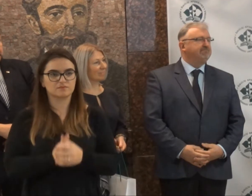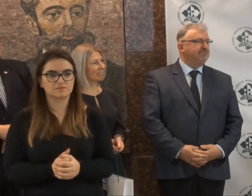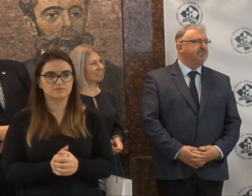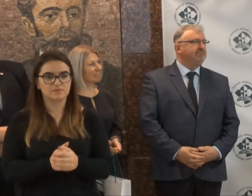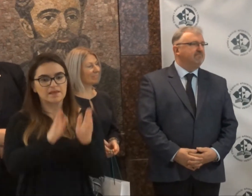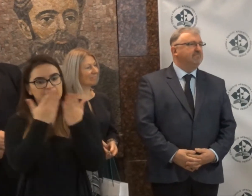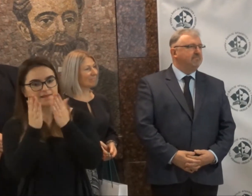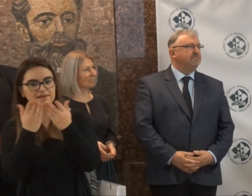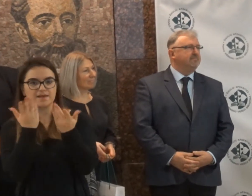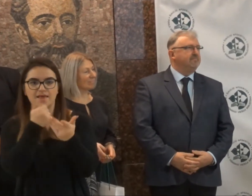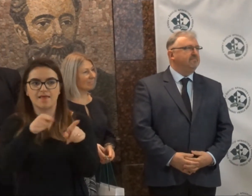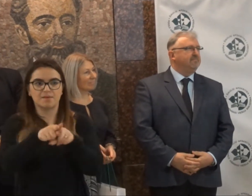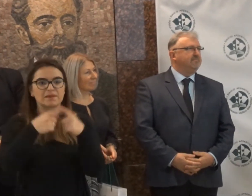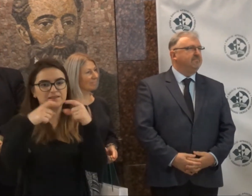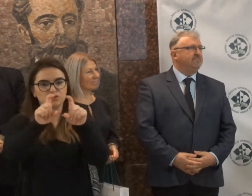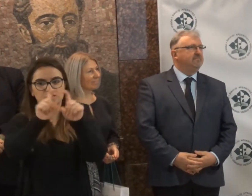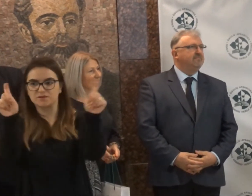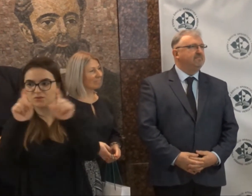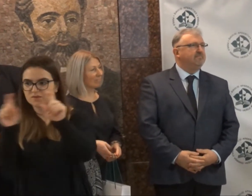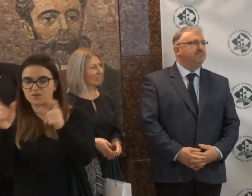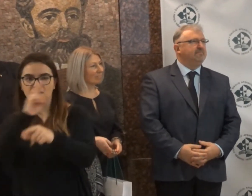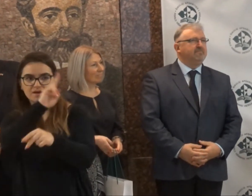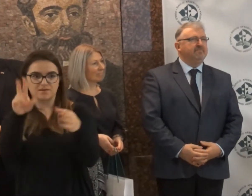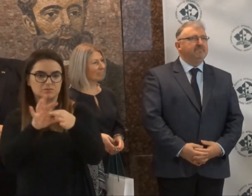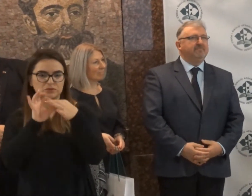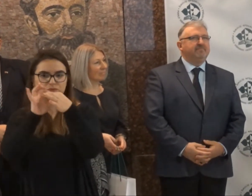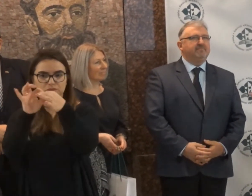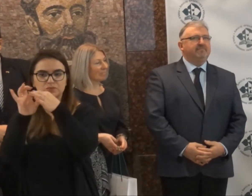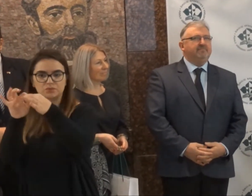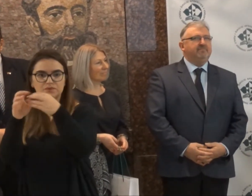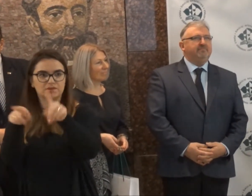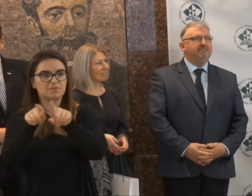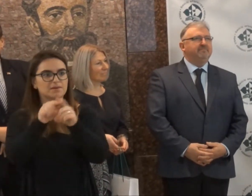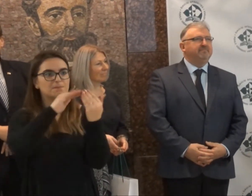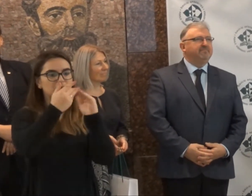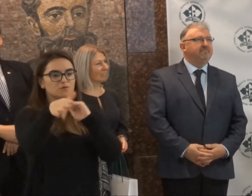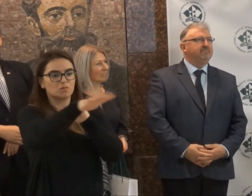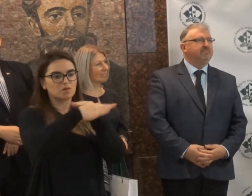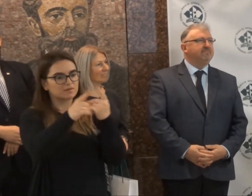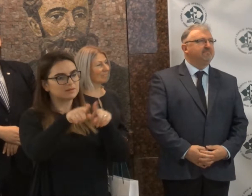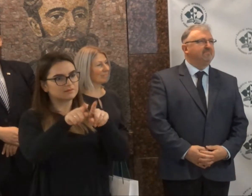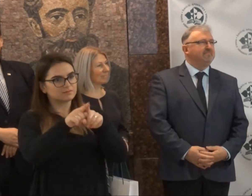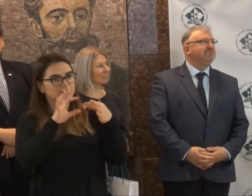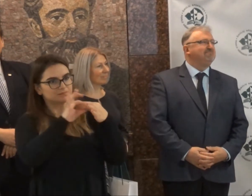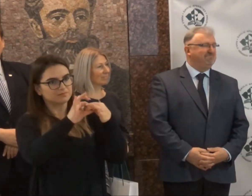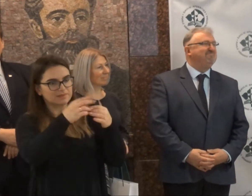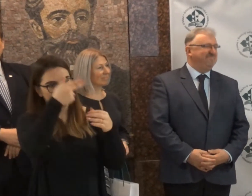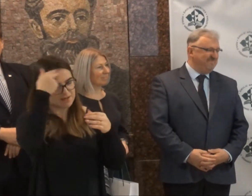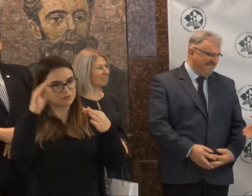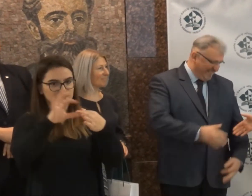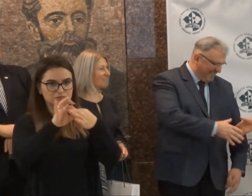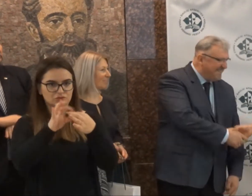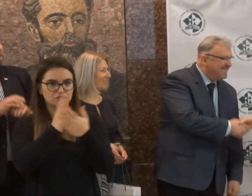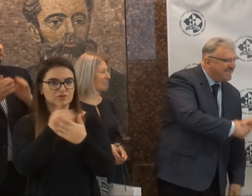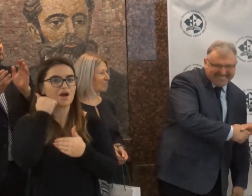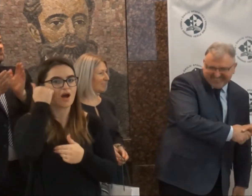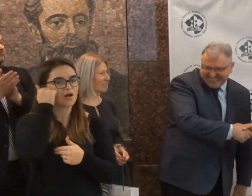knygas siejamės su kitomis institucijomis ir su visa miesto bendruomenė ir su visa Lietuva. Ačiū